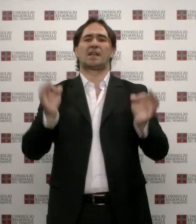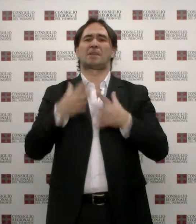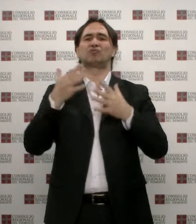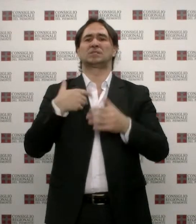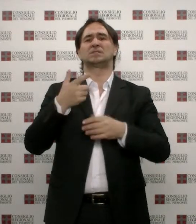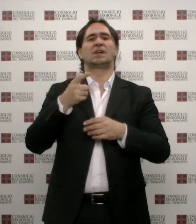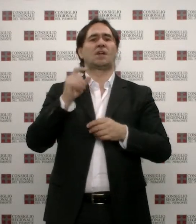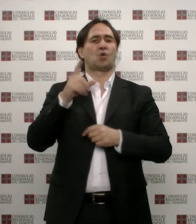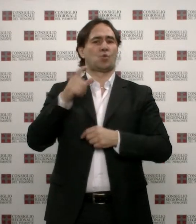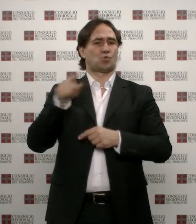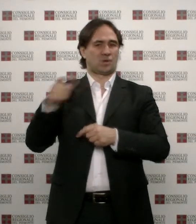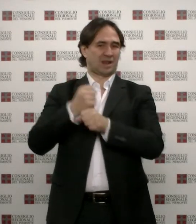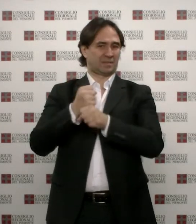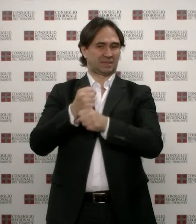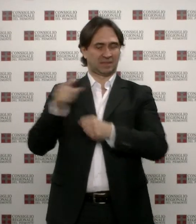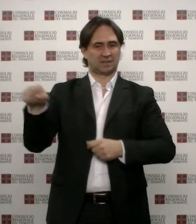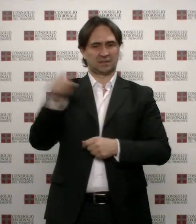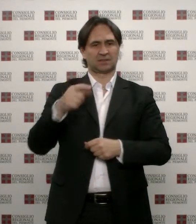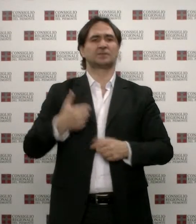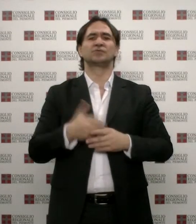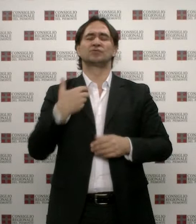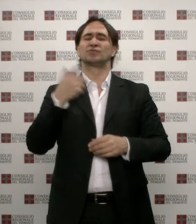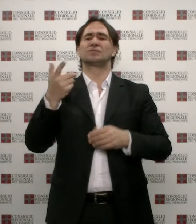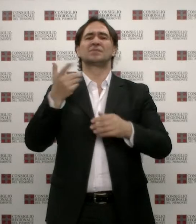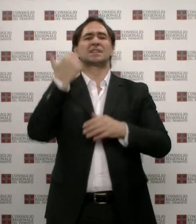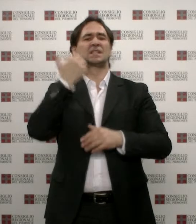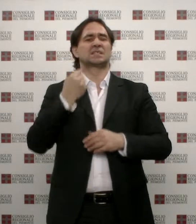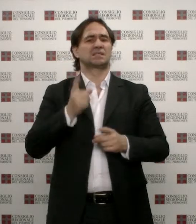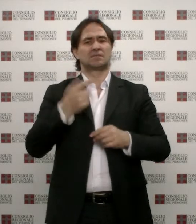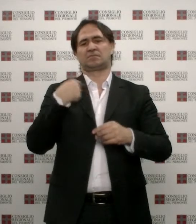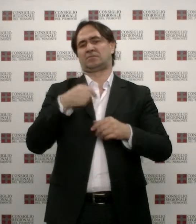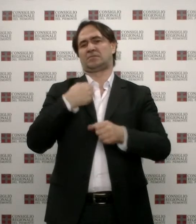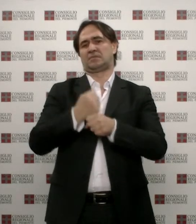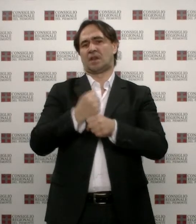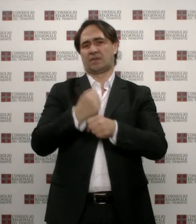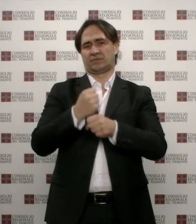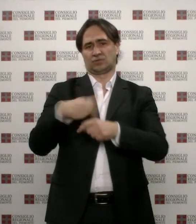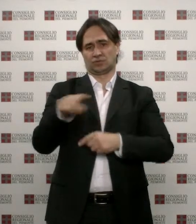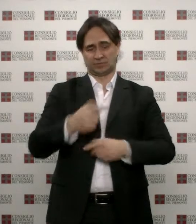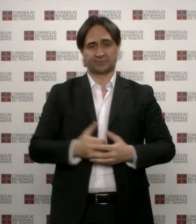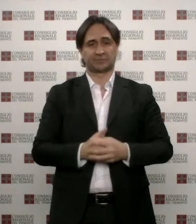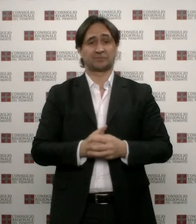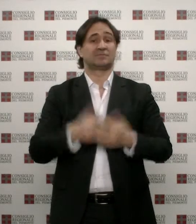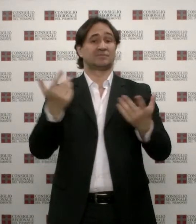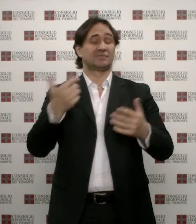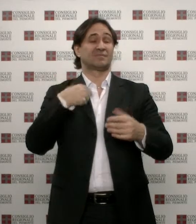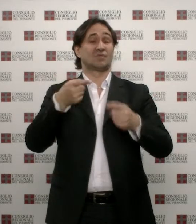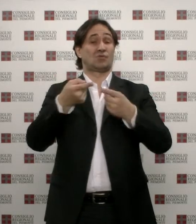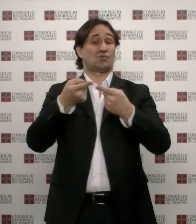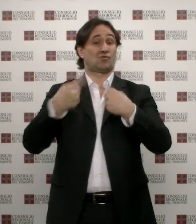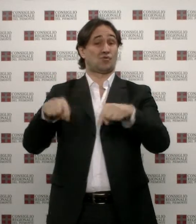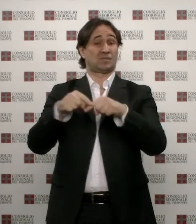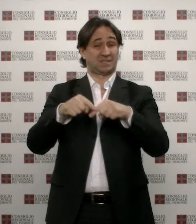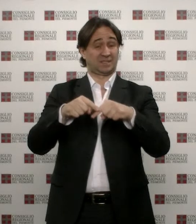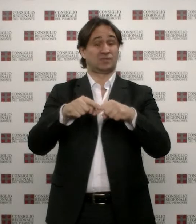Cultura. Nell'incontro sono stati rappresentati i rischi in termini di occupazione di ulteriori riduzioni al comparto. I vertici del